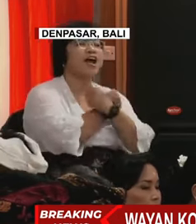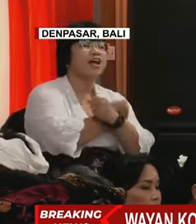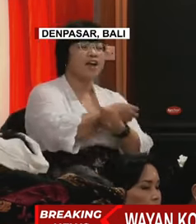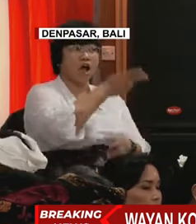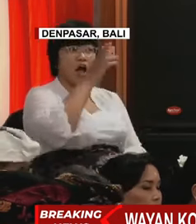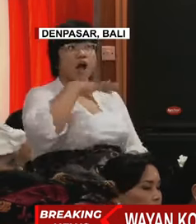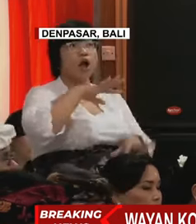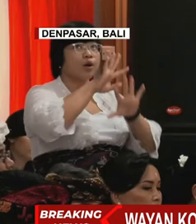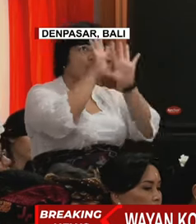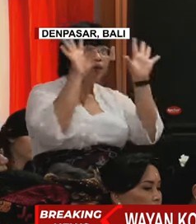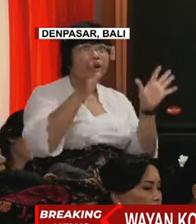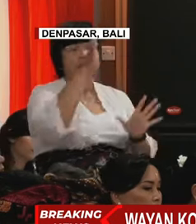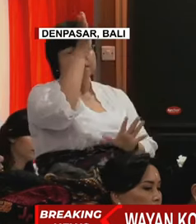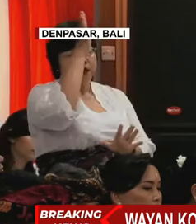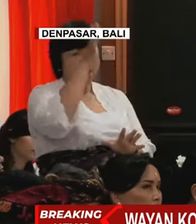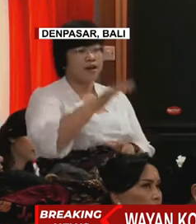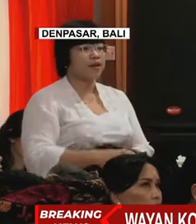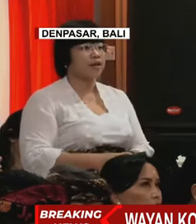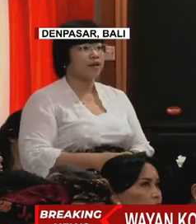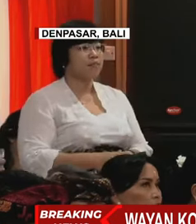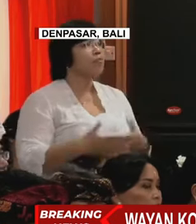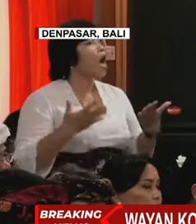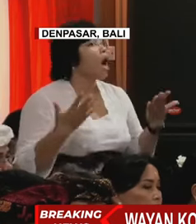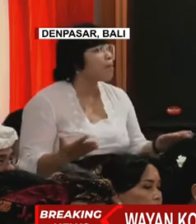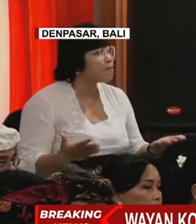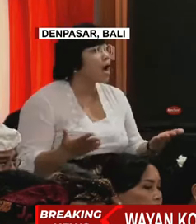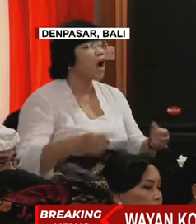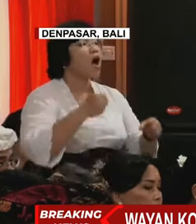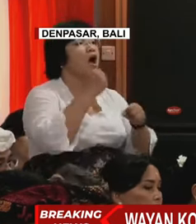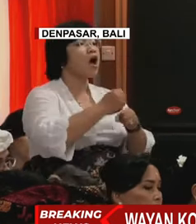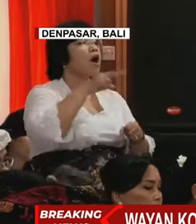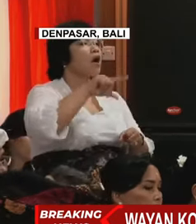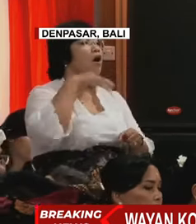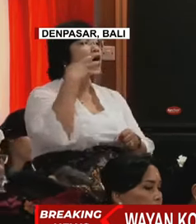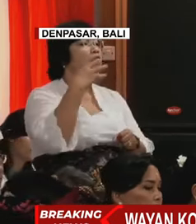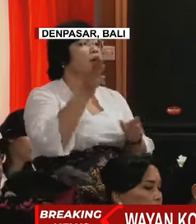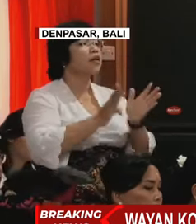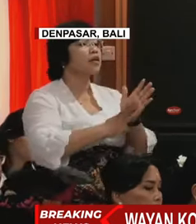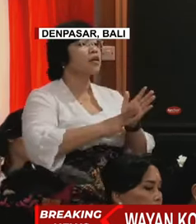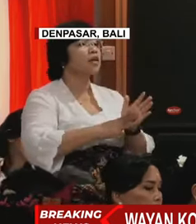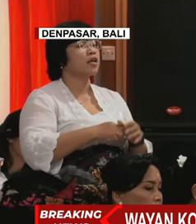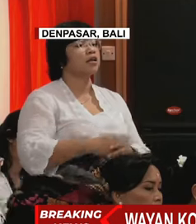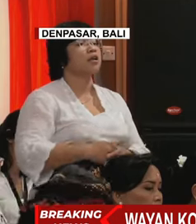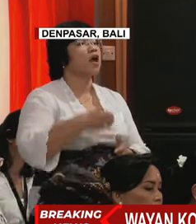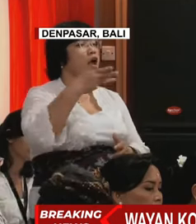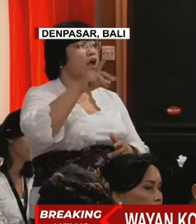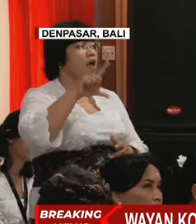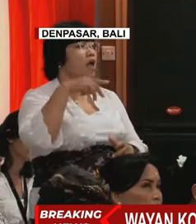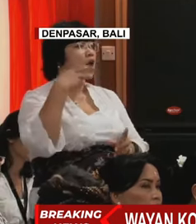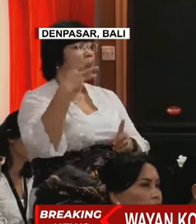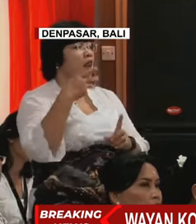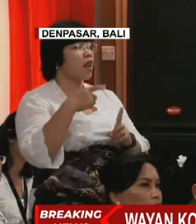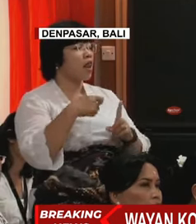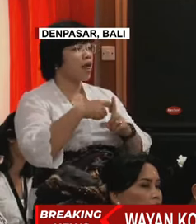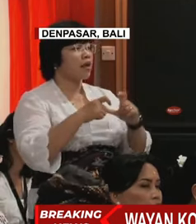kan sekitar 60 65% gitu ya 45 tahun ke bawah jadi ini juga peluang buat ee para penantang atau tokoh yang mungkin